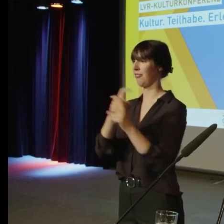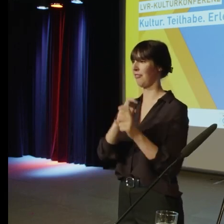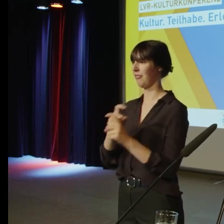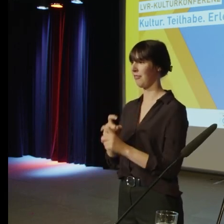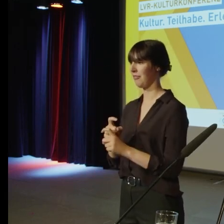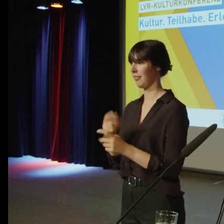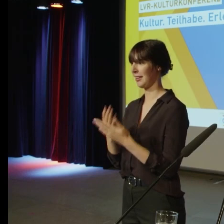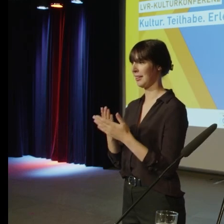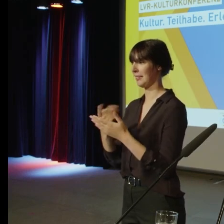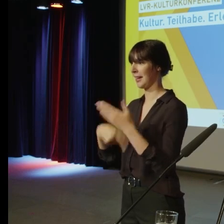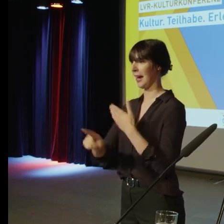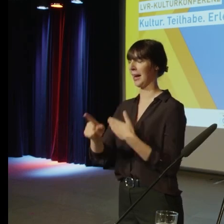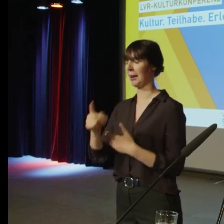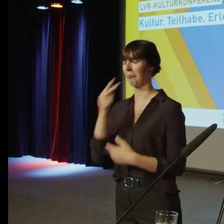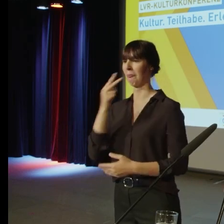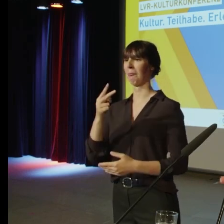sagen.